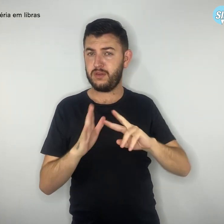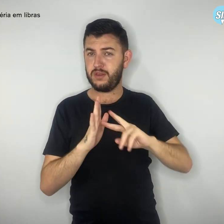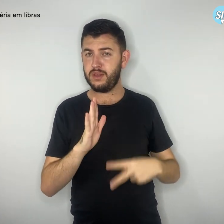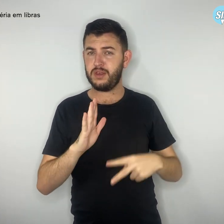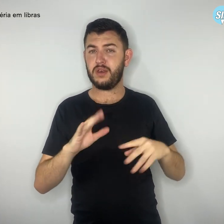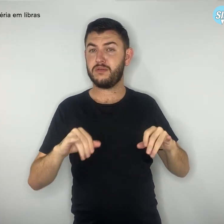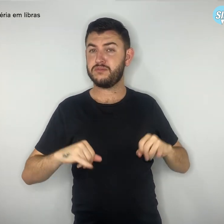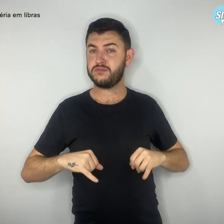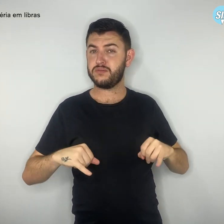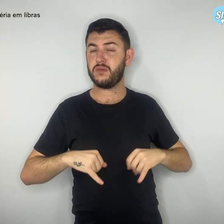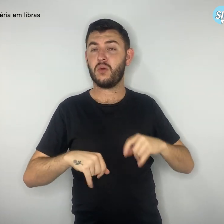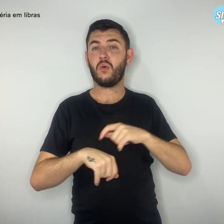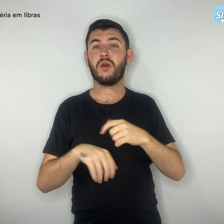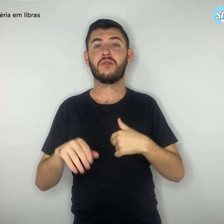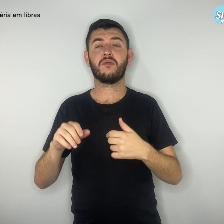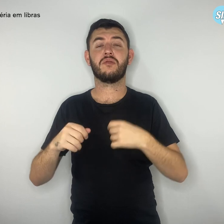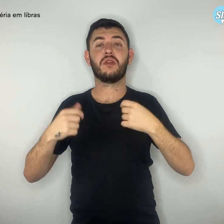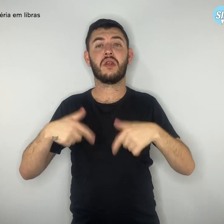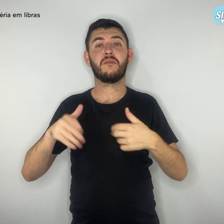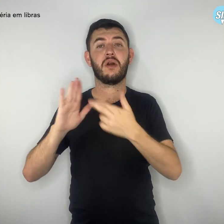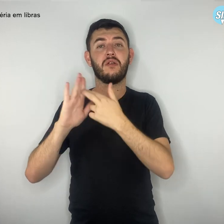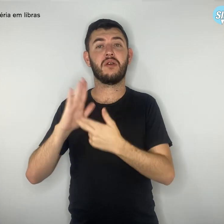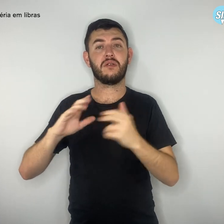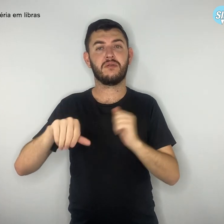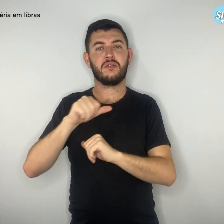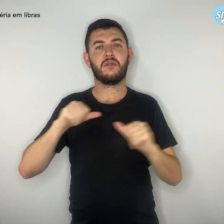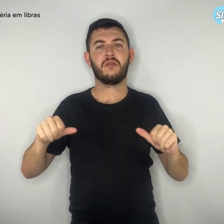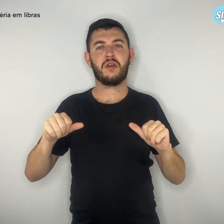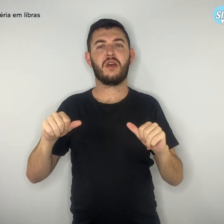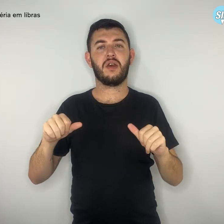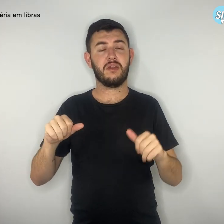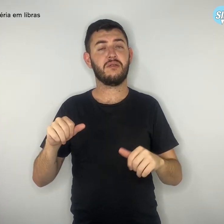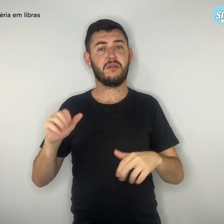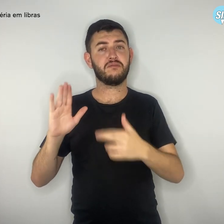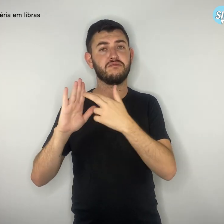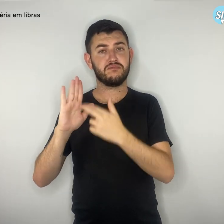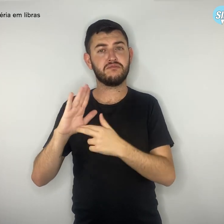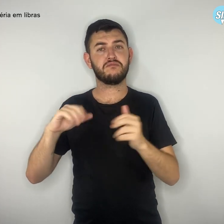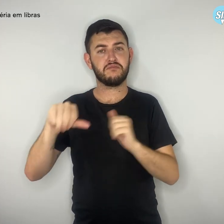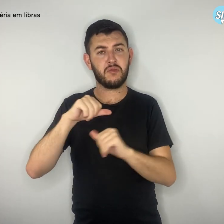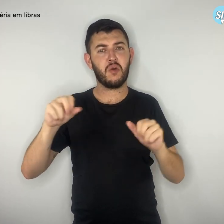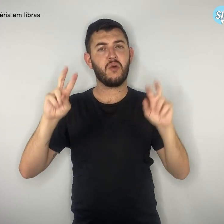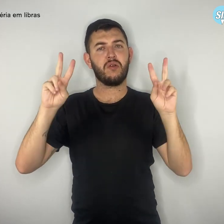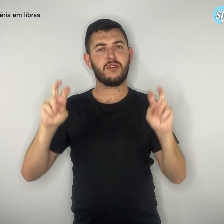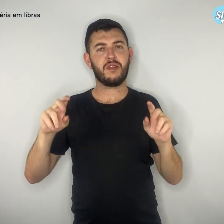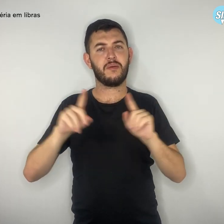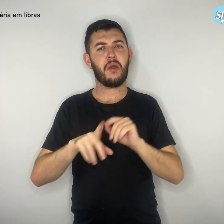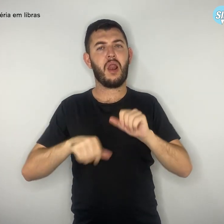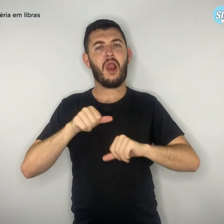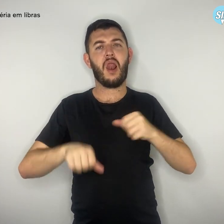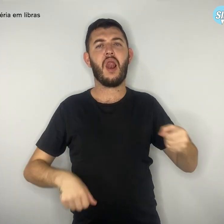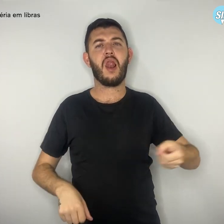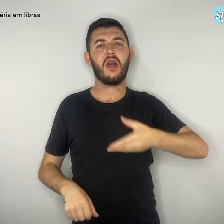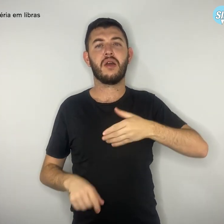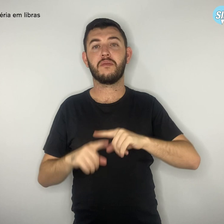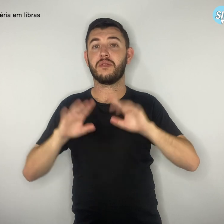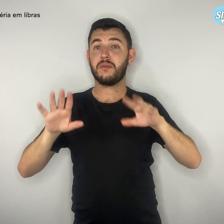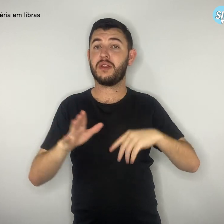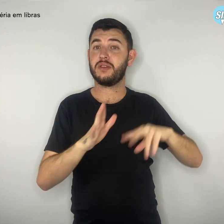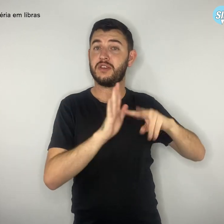os sindicatos sofreram com a reforma trabalhista, travestida de modernização. Muitos sindicatos